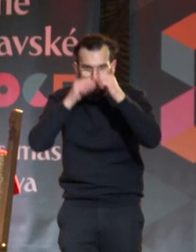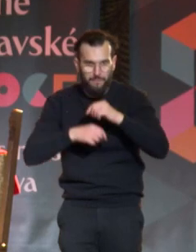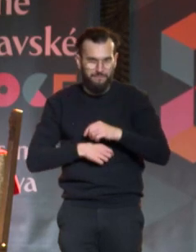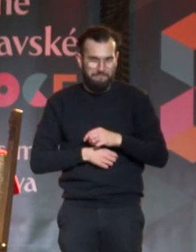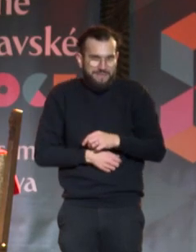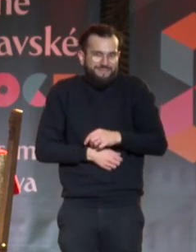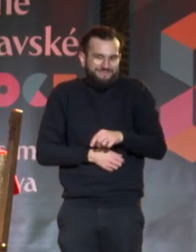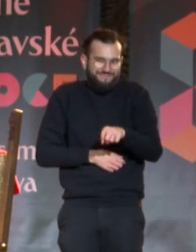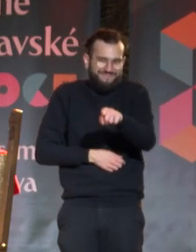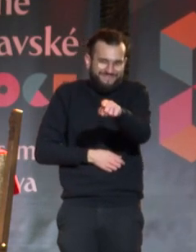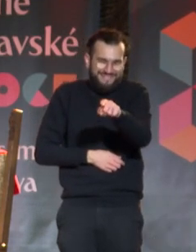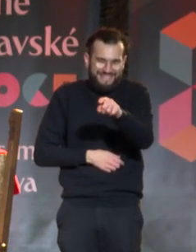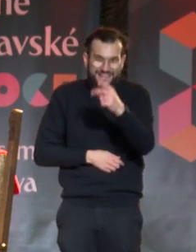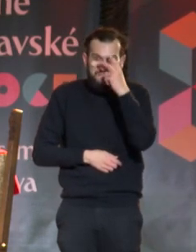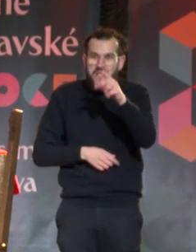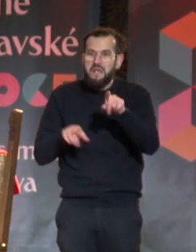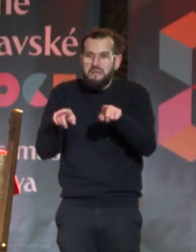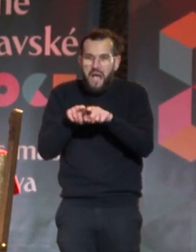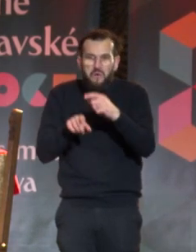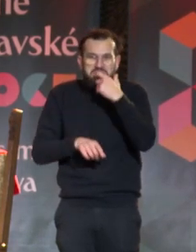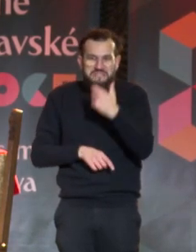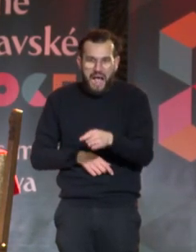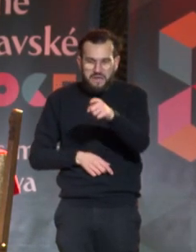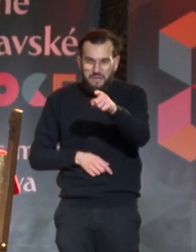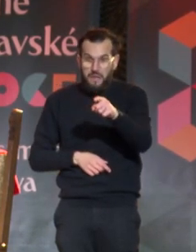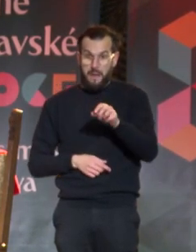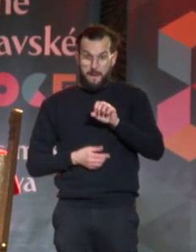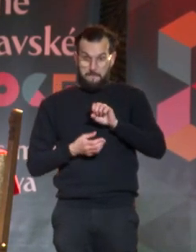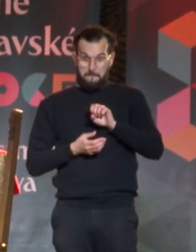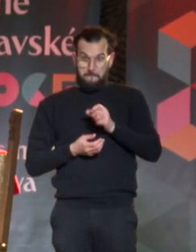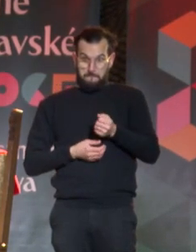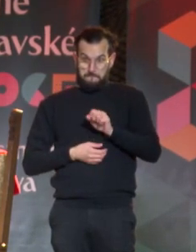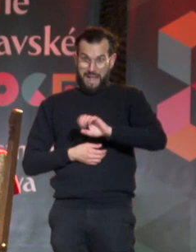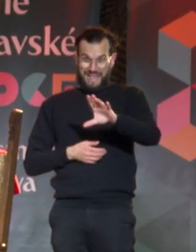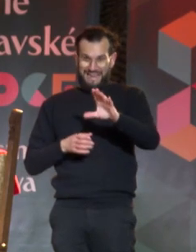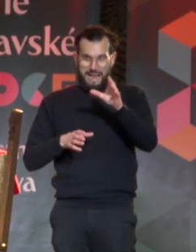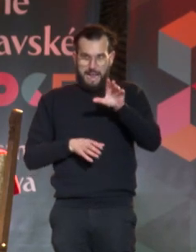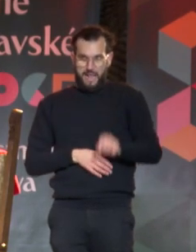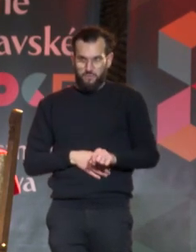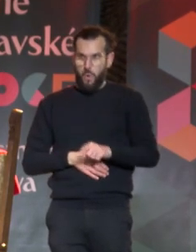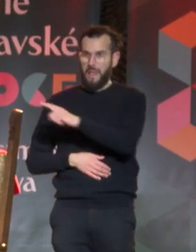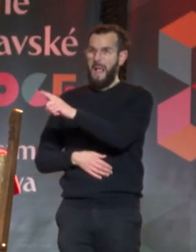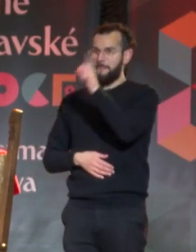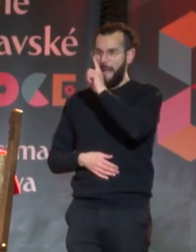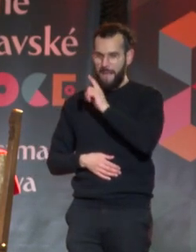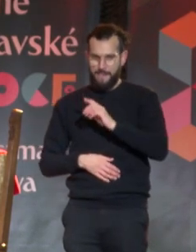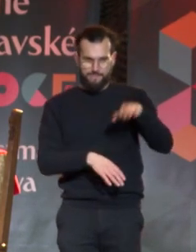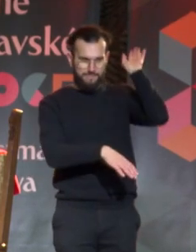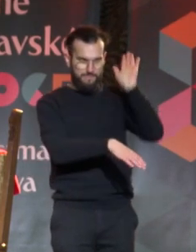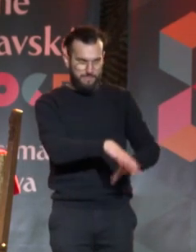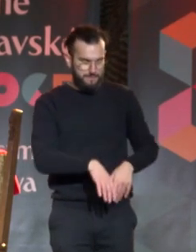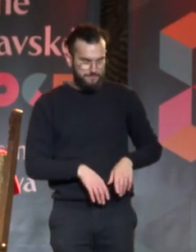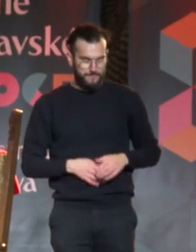ako starý vráskavý náčelník, ale baterka zase rýchlo zhasne, pretože pani Silvestrová pleskla Slávku po